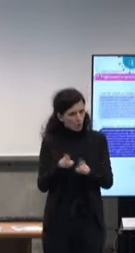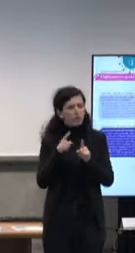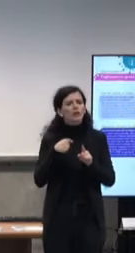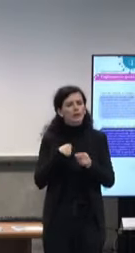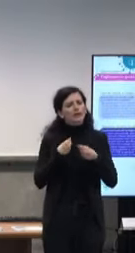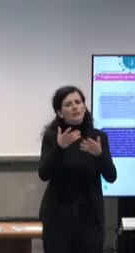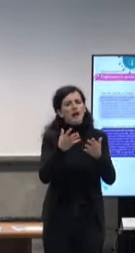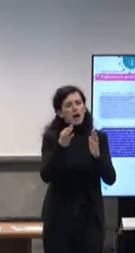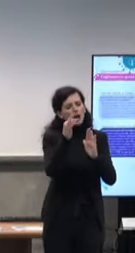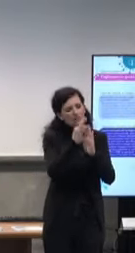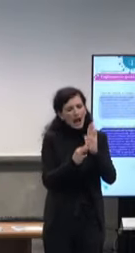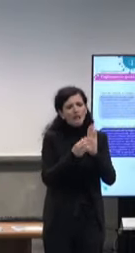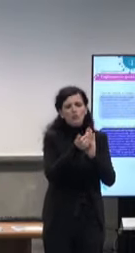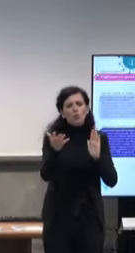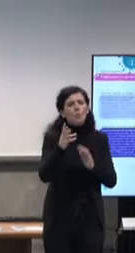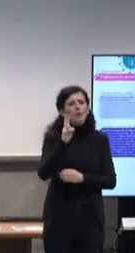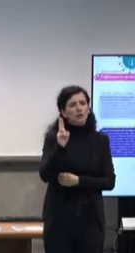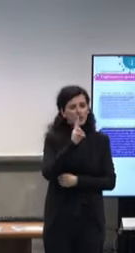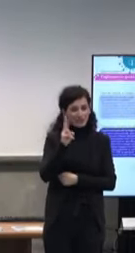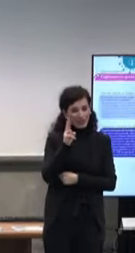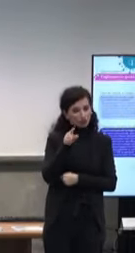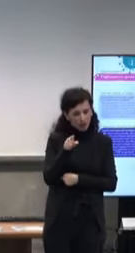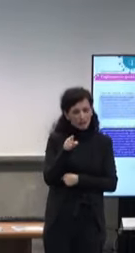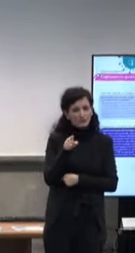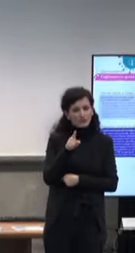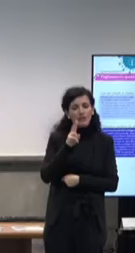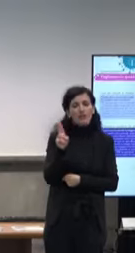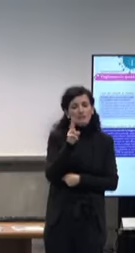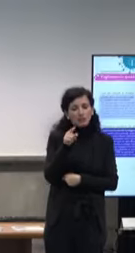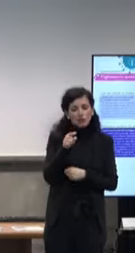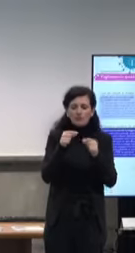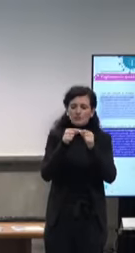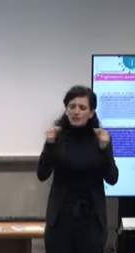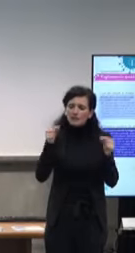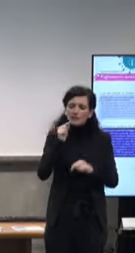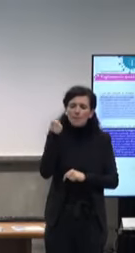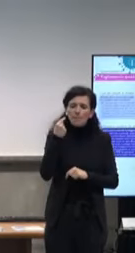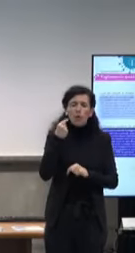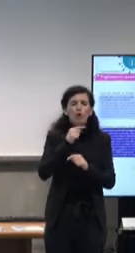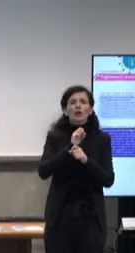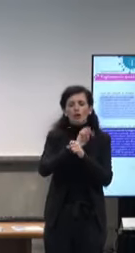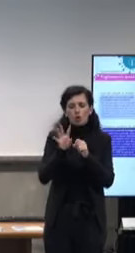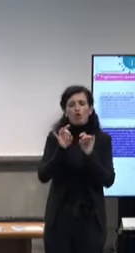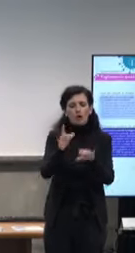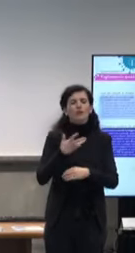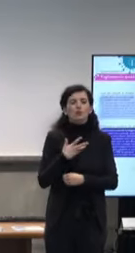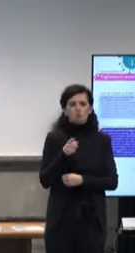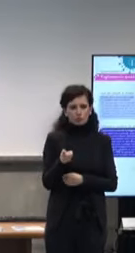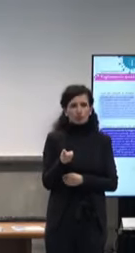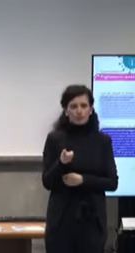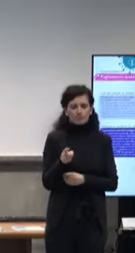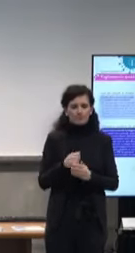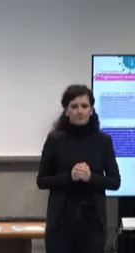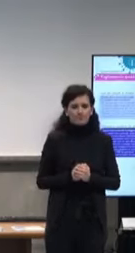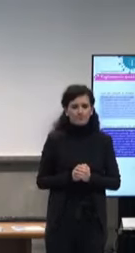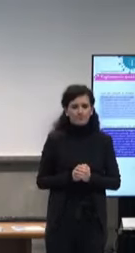una morte sono morte vengono segnalate con un tampone positivo non a caso quando